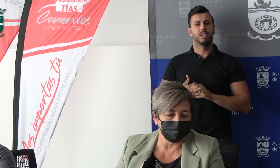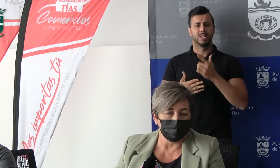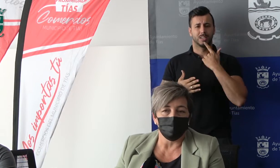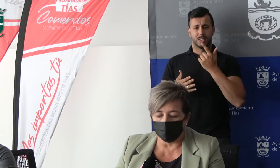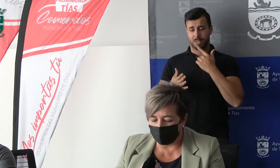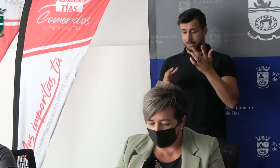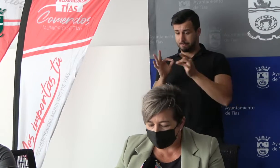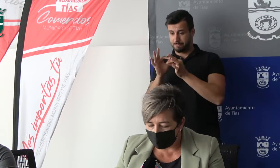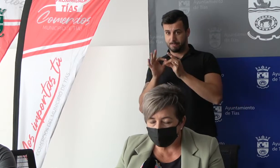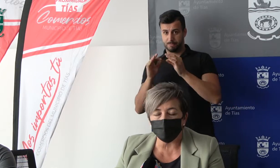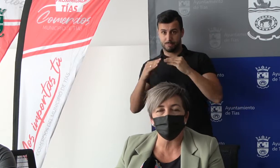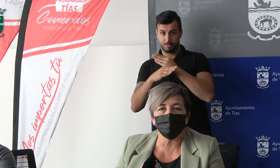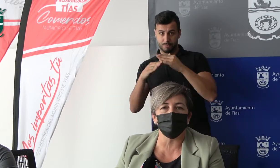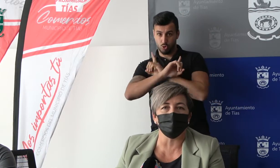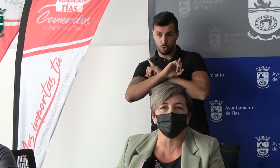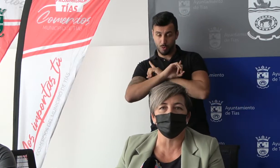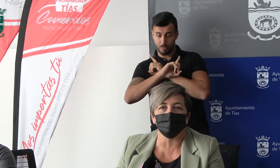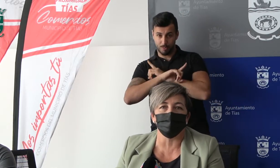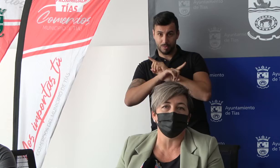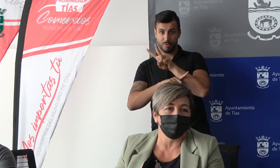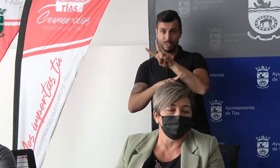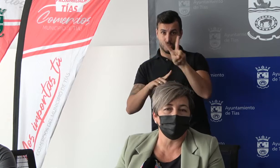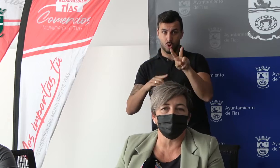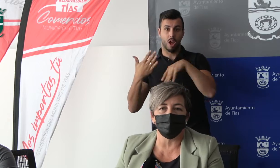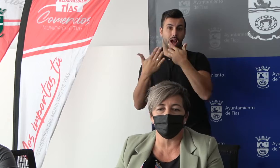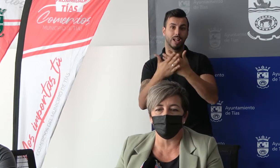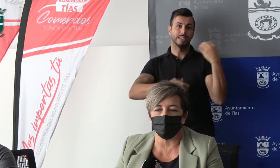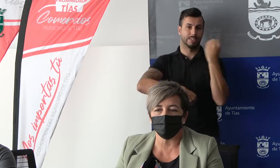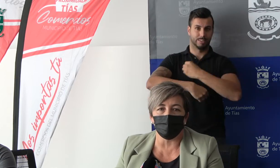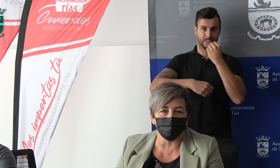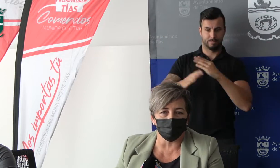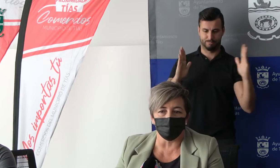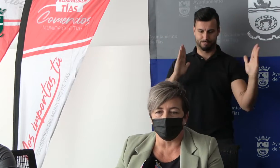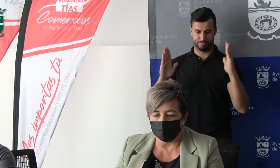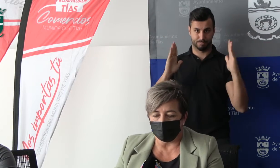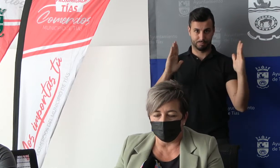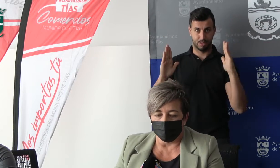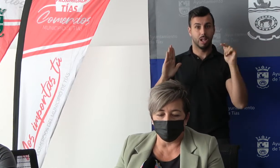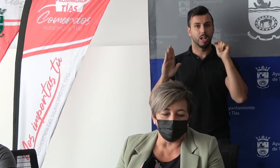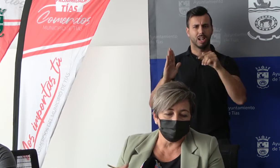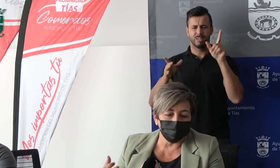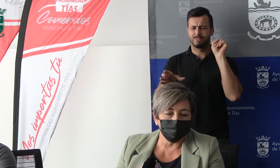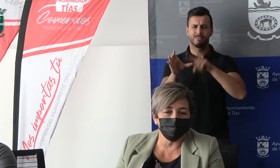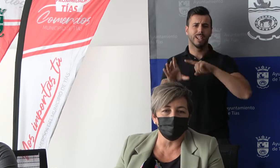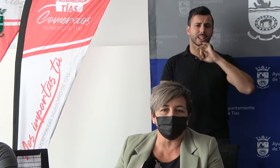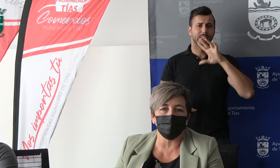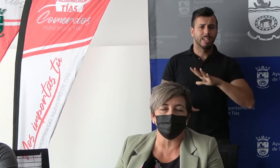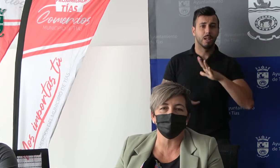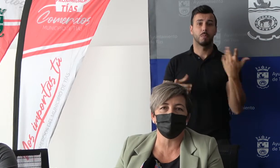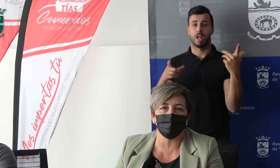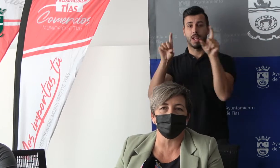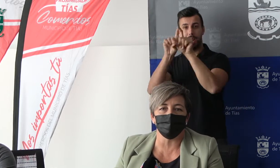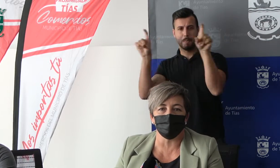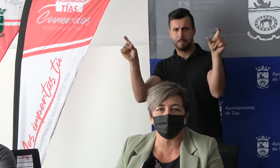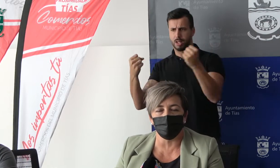semana donde actualmente participan establecimientos, pequeñas y medianas empresas, autónomos, donde hemos duplicado